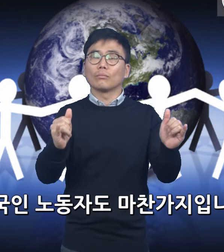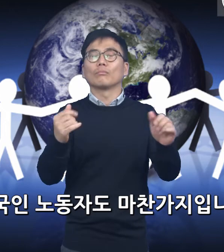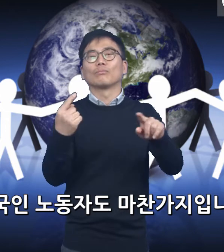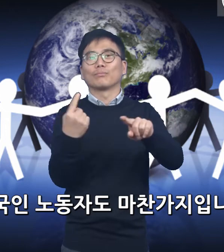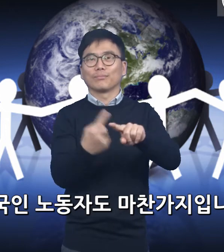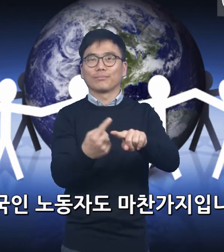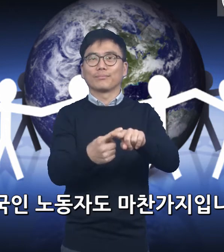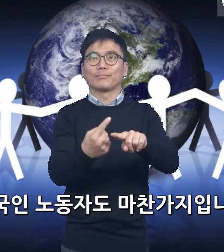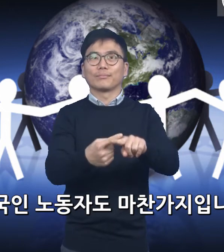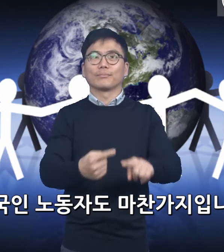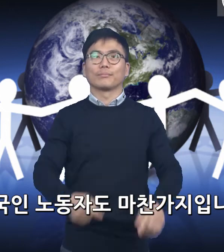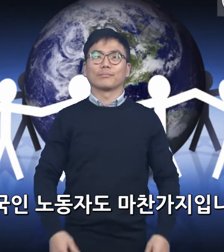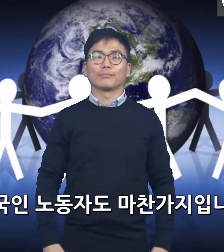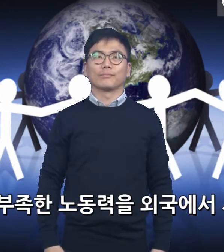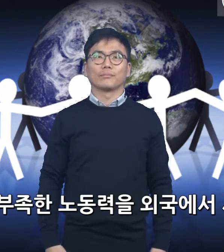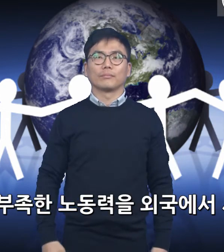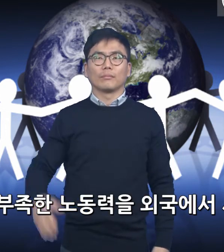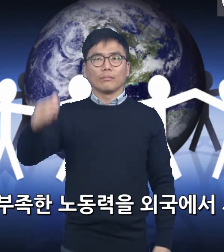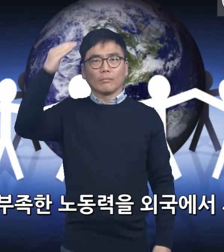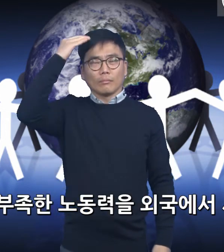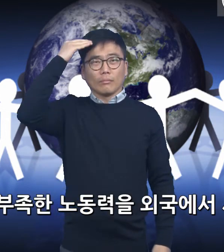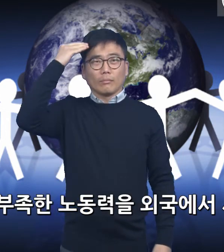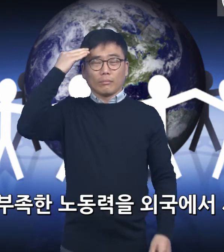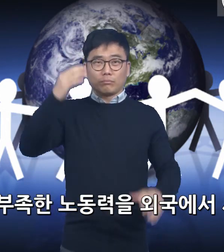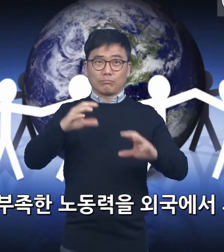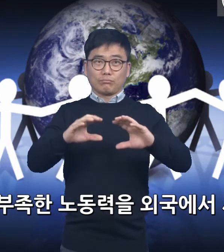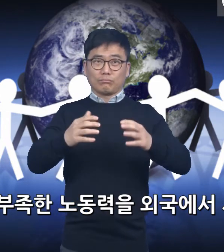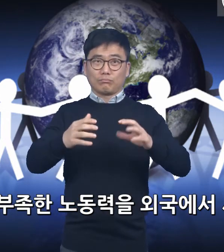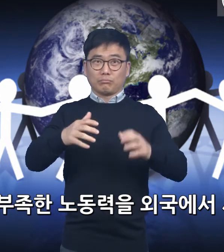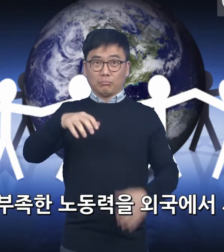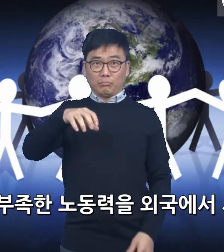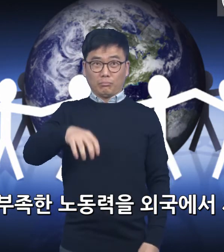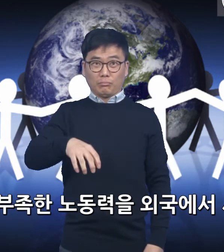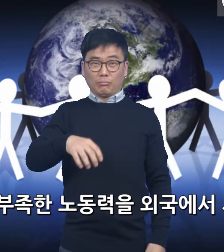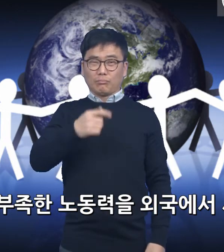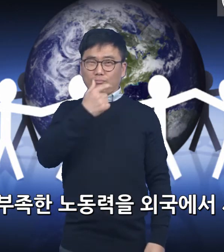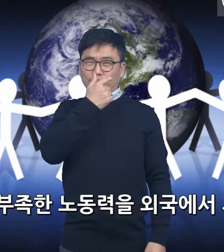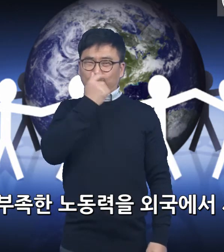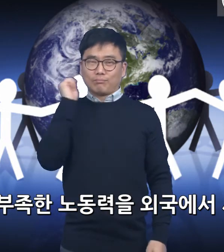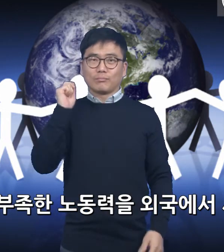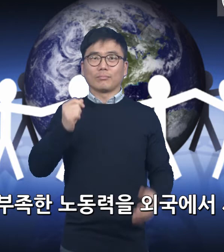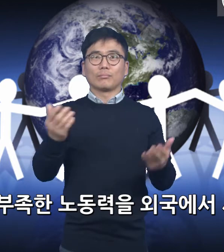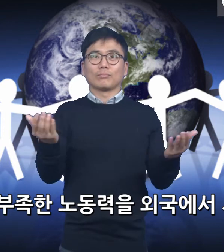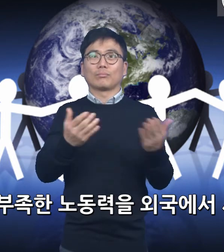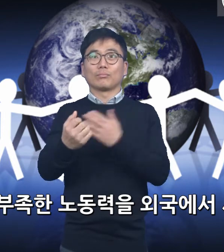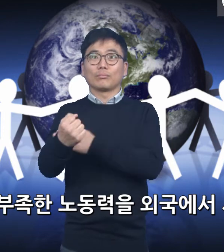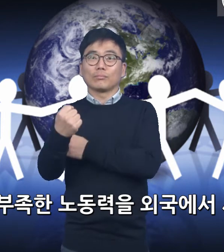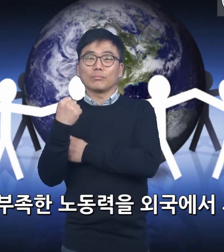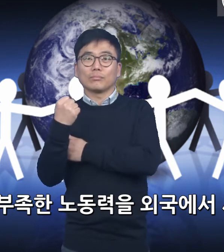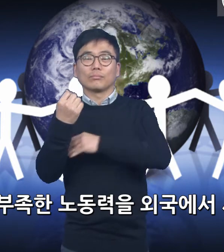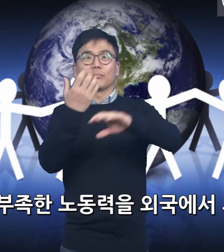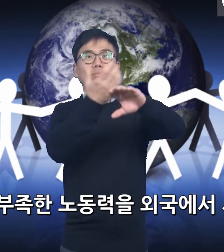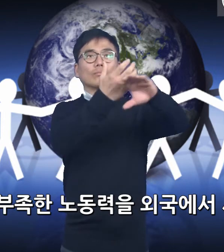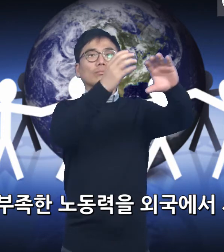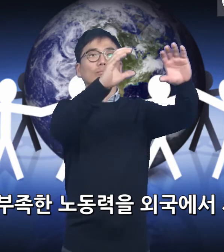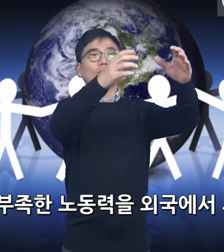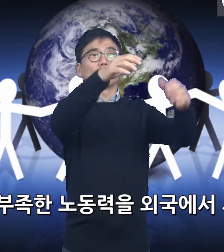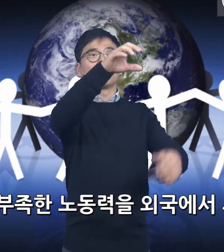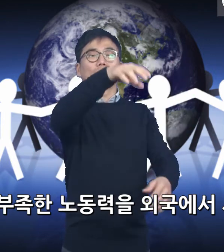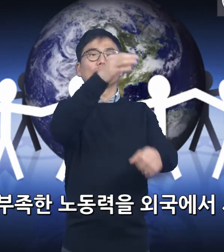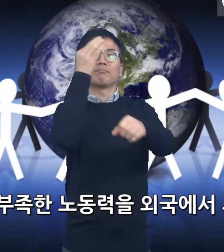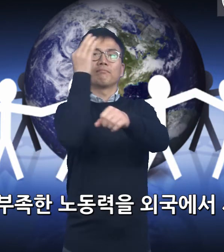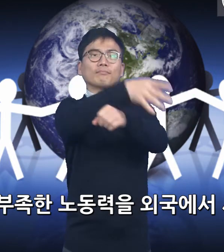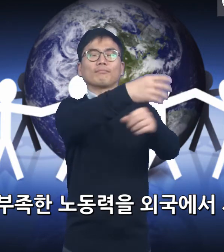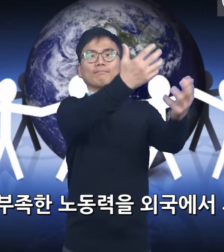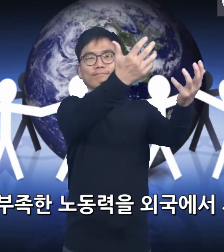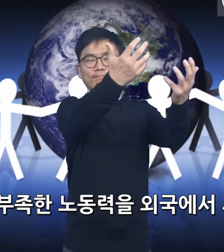외국인 노동자도 마찬가지입니다. 우리나라의 부족한 노동력을 외국에서 사온